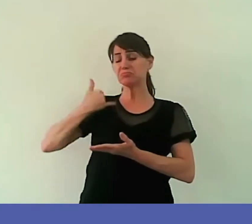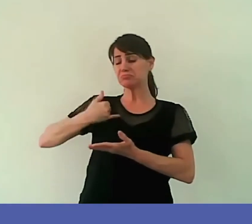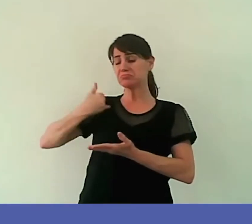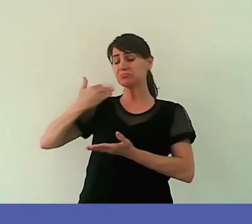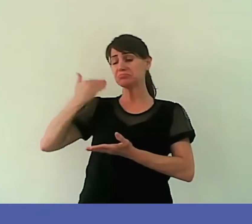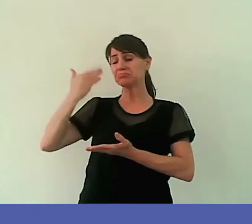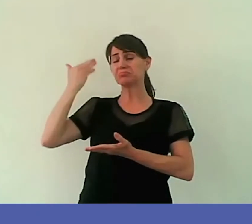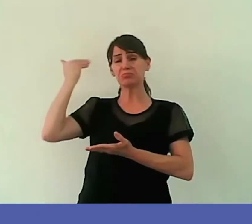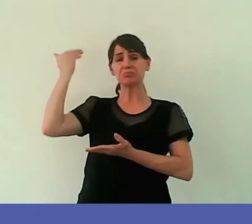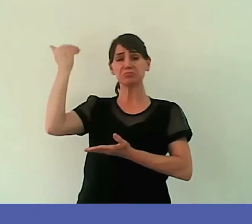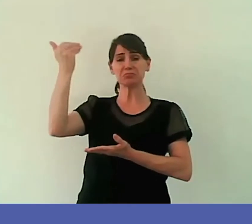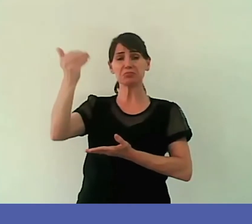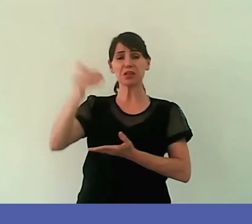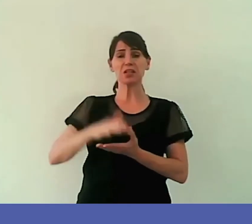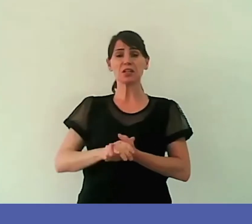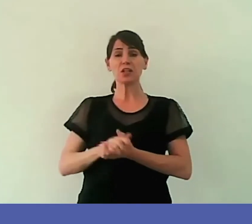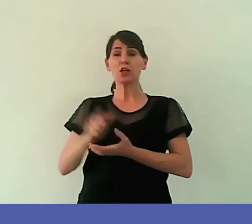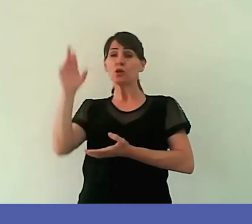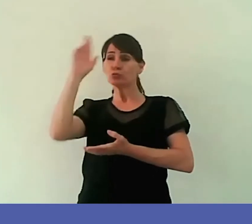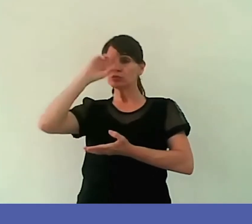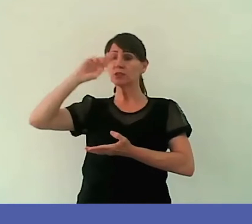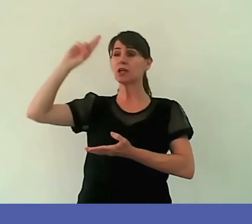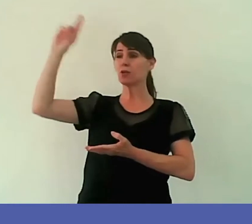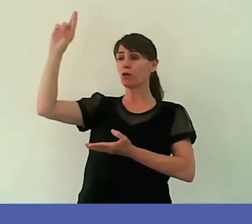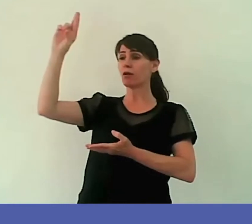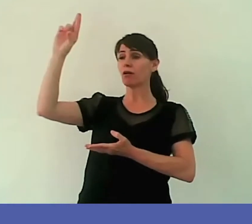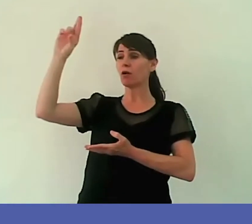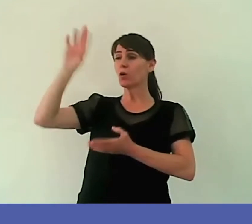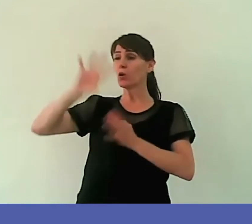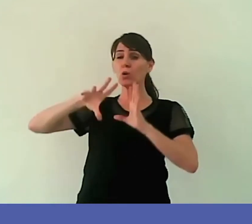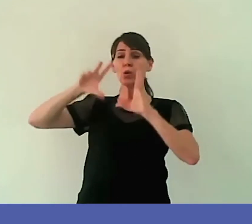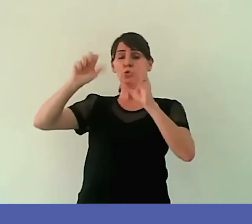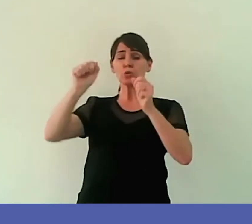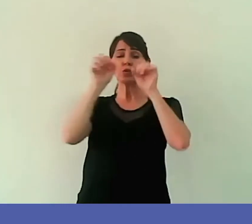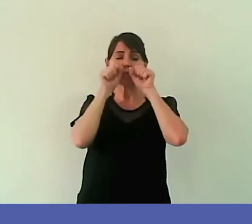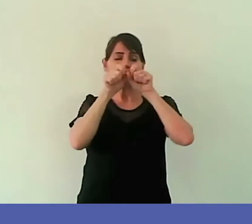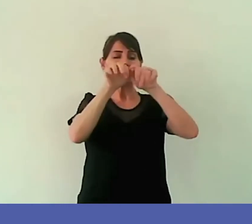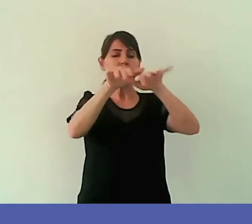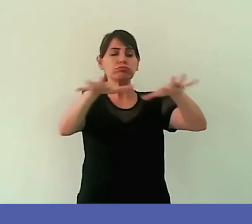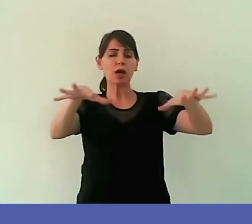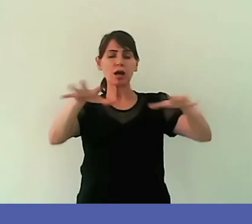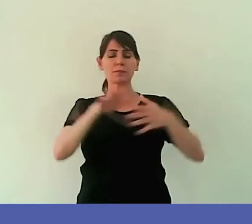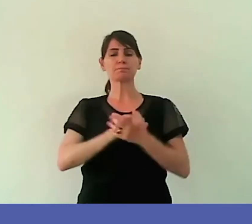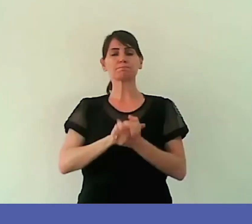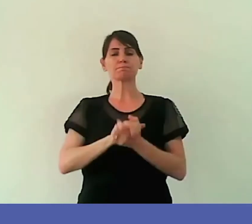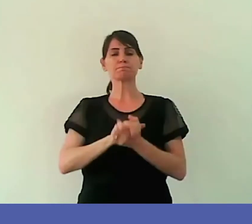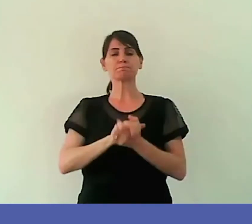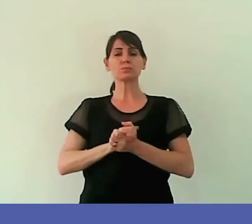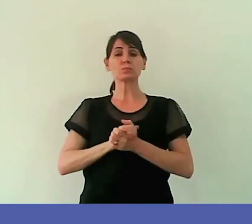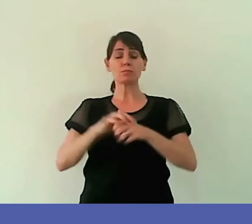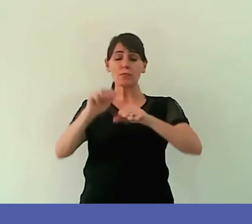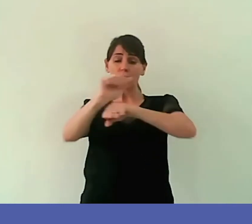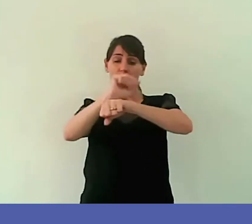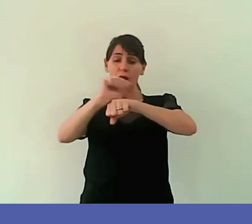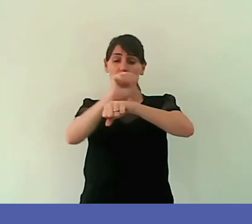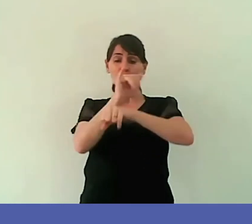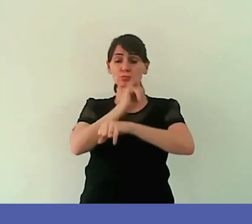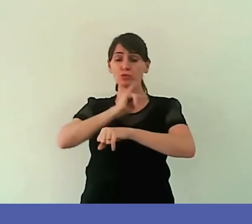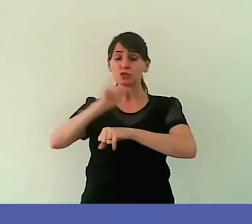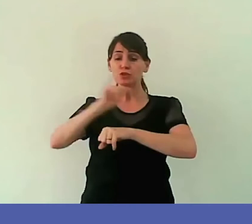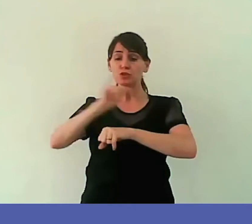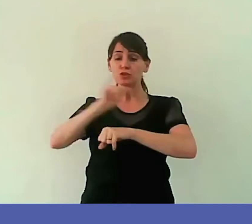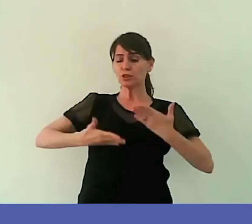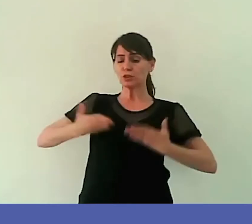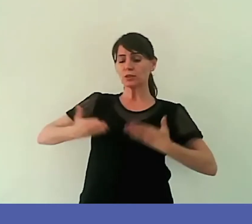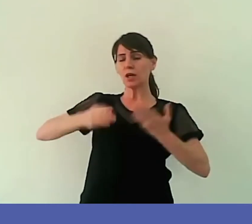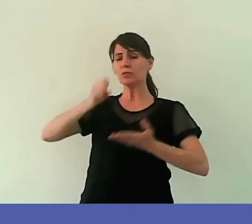anos, e o Senhor em tudo havia abençoado. Disse Abraão ao seu mais antigo servo da casa,